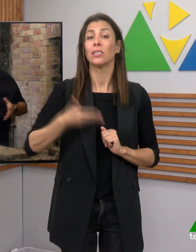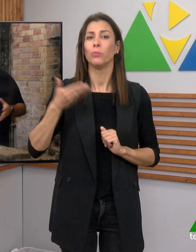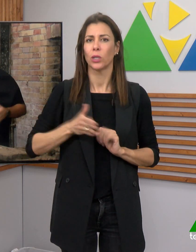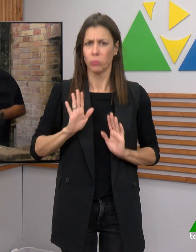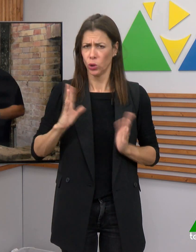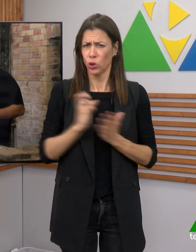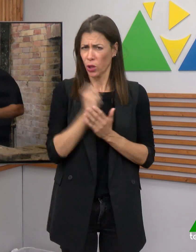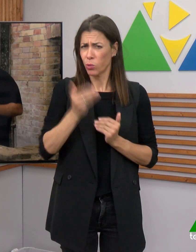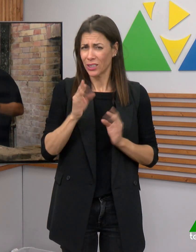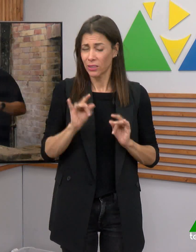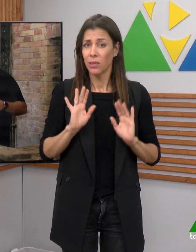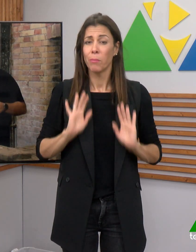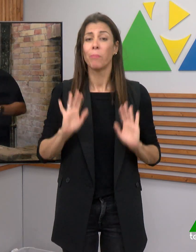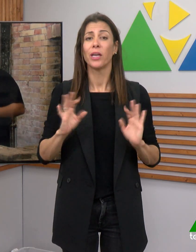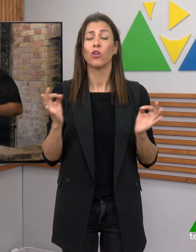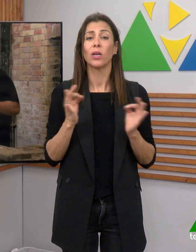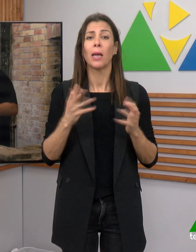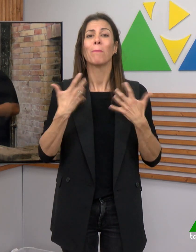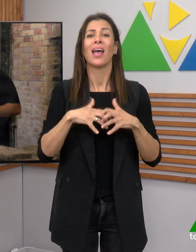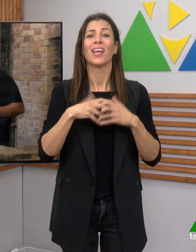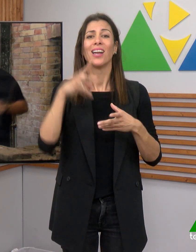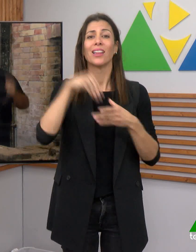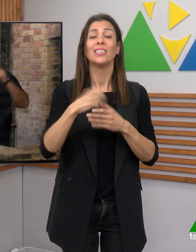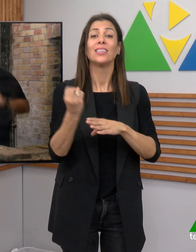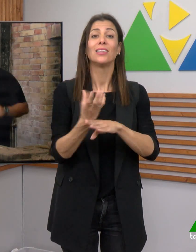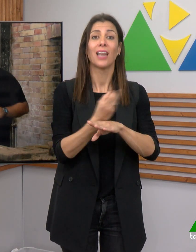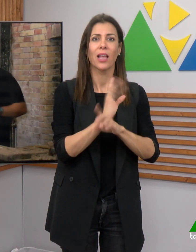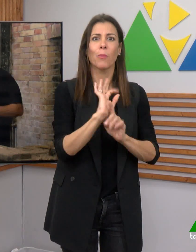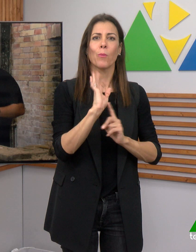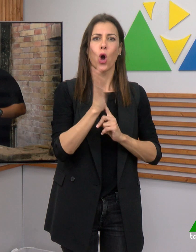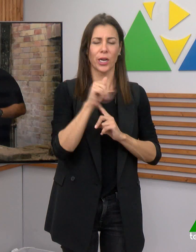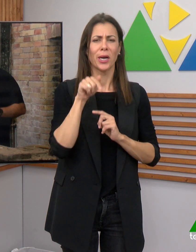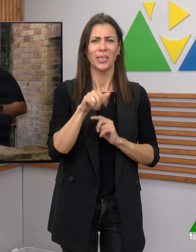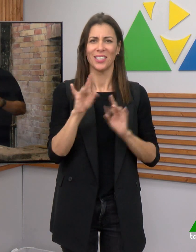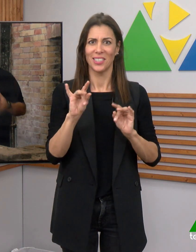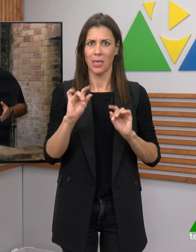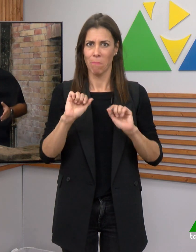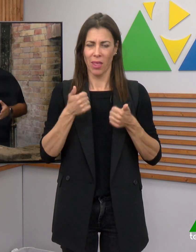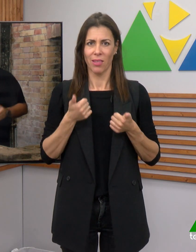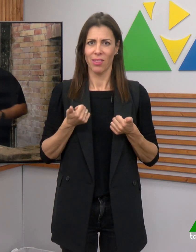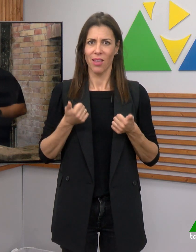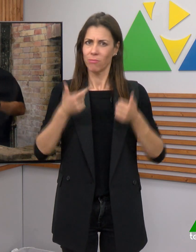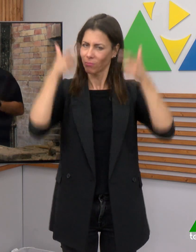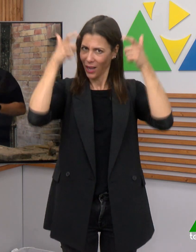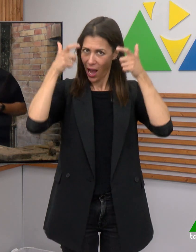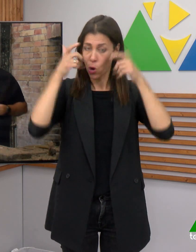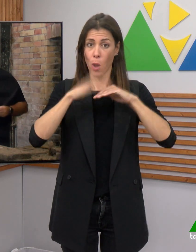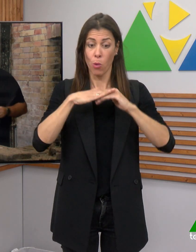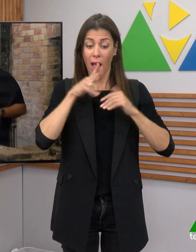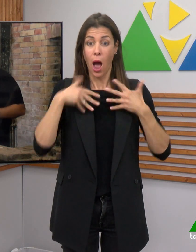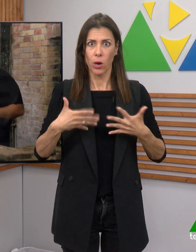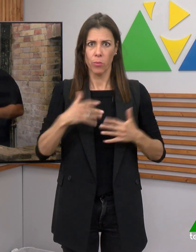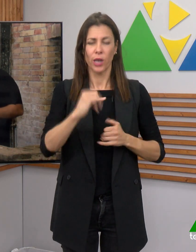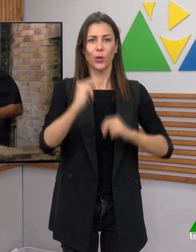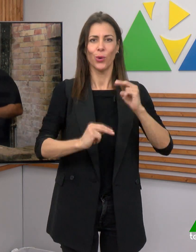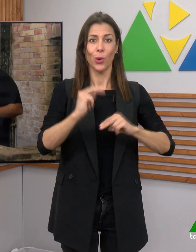son importantísimas, que es nada más y nada menos que la del tren de Molino. Ahí sí nos vamos a poner el casco, porque ahora mismo actualmente están en obra, como